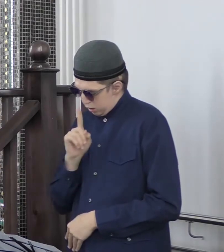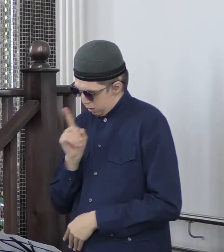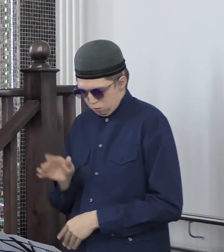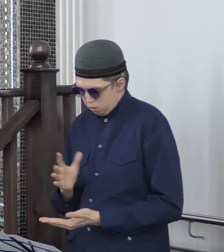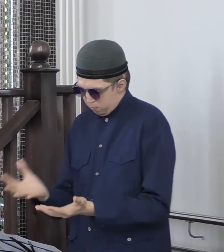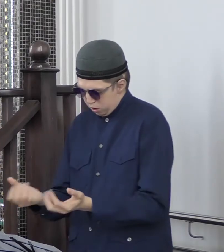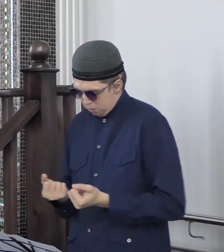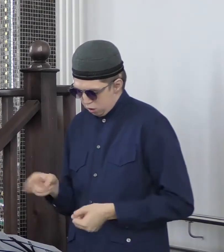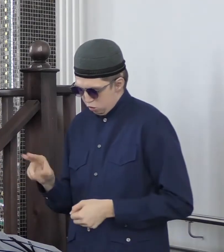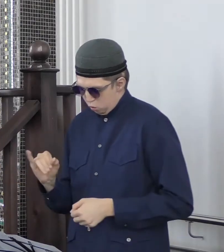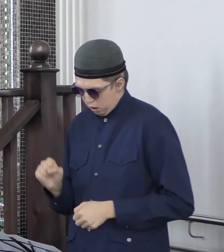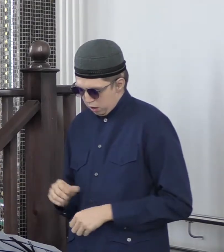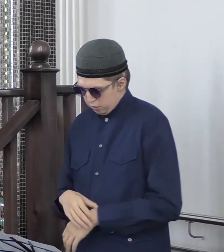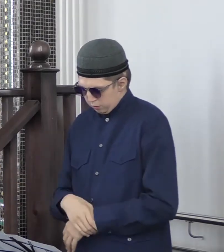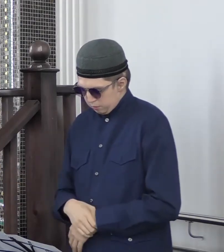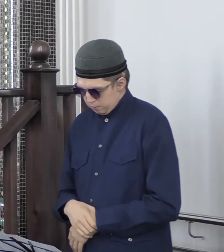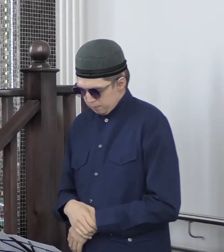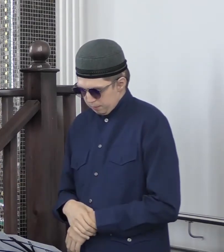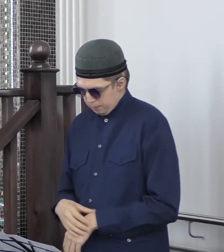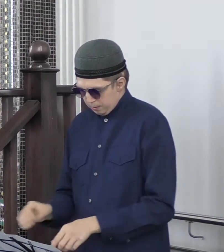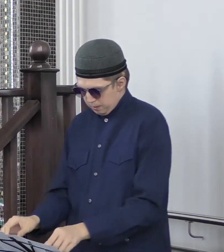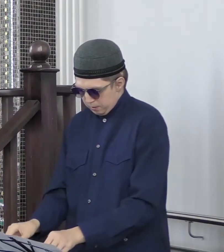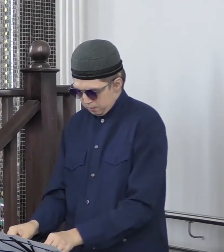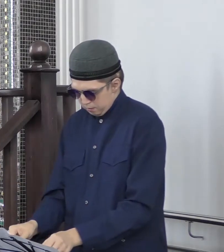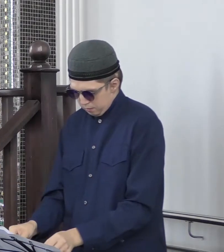алса. Болдыра алмасаң, башының бер болса да, сипа.